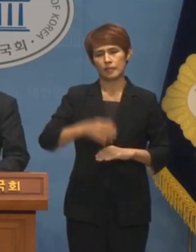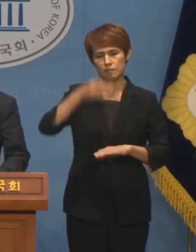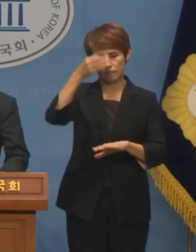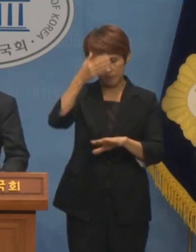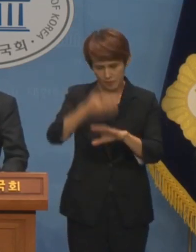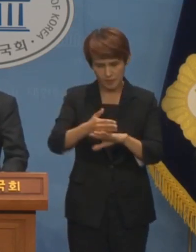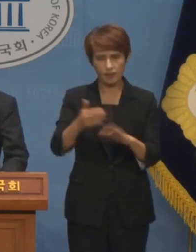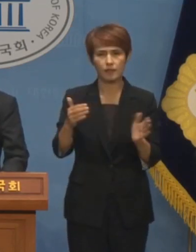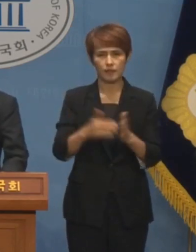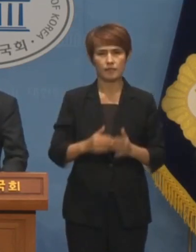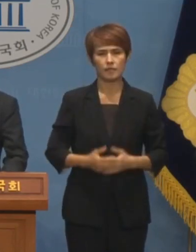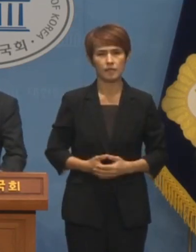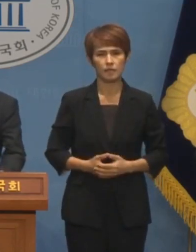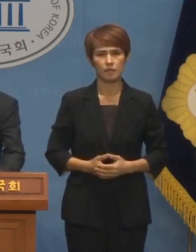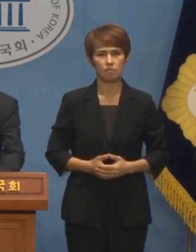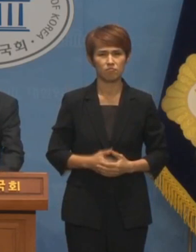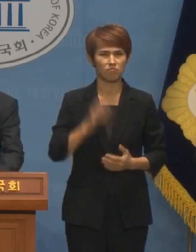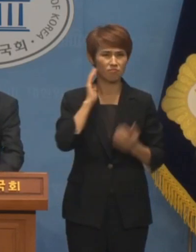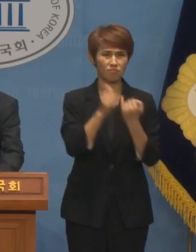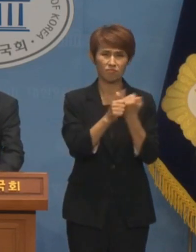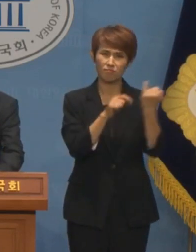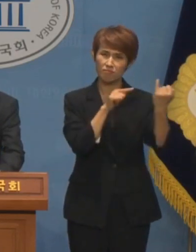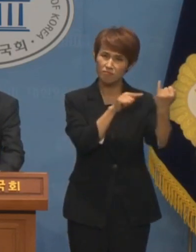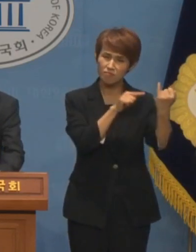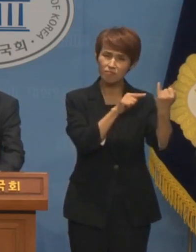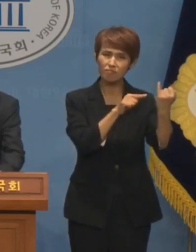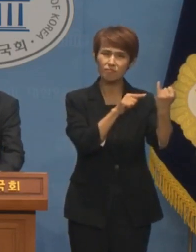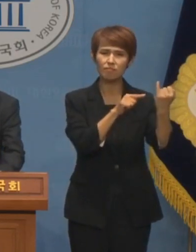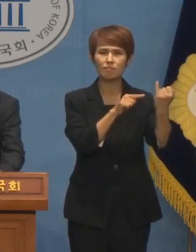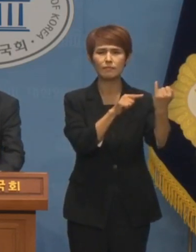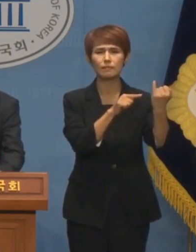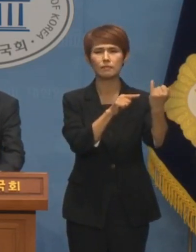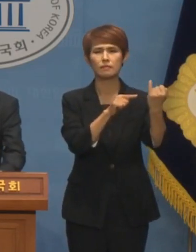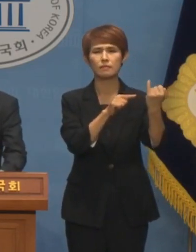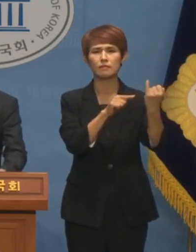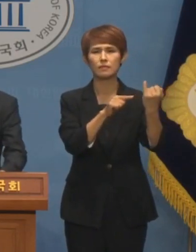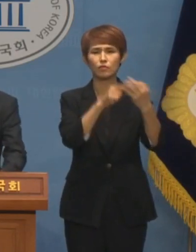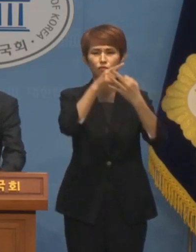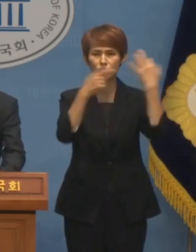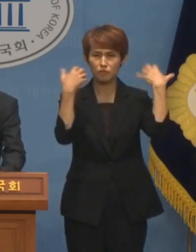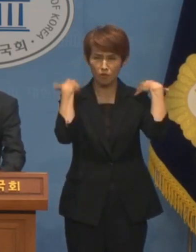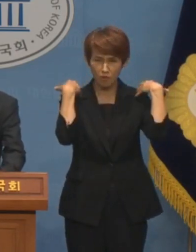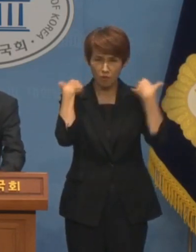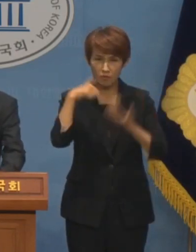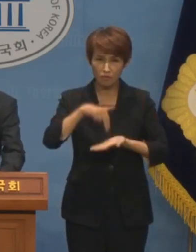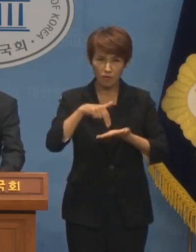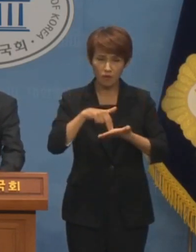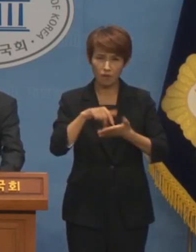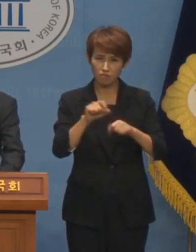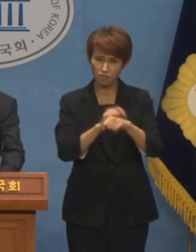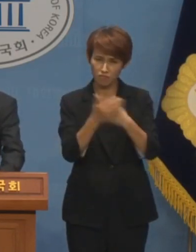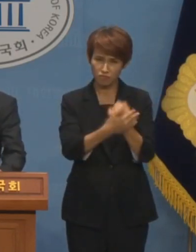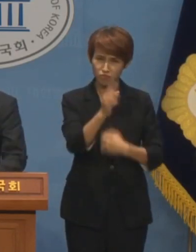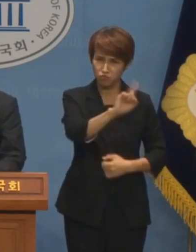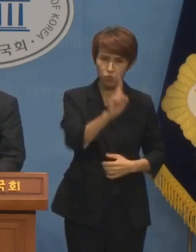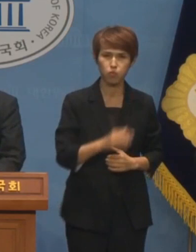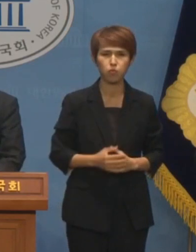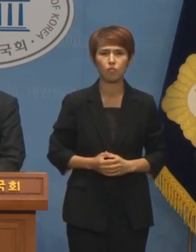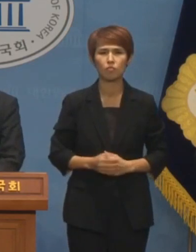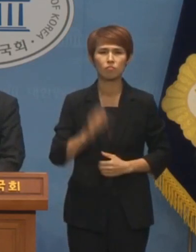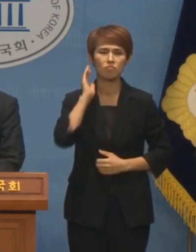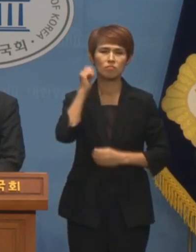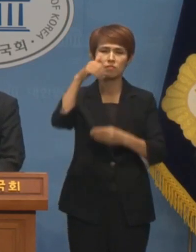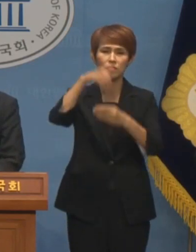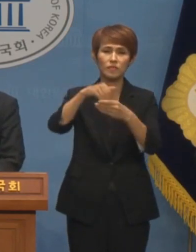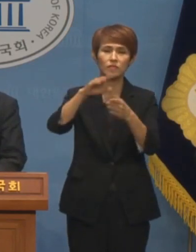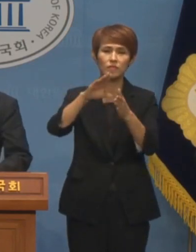이르렀습니다. 김건희 이 세 글자는 이 나라 이 정권에서는 성역입니까? 지난 대선 과정에서